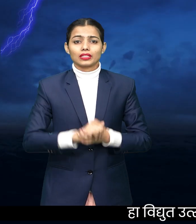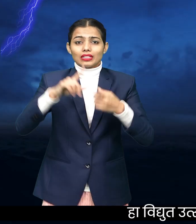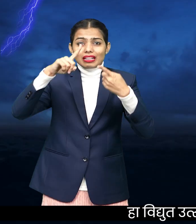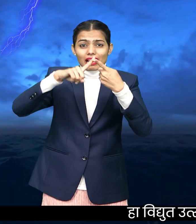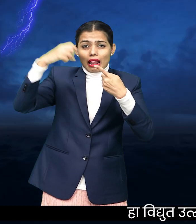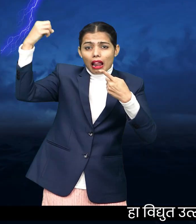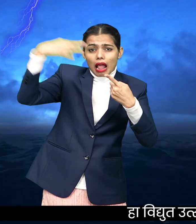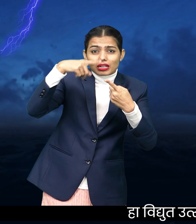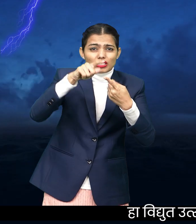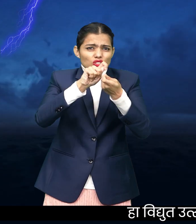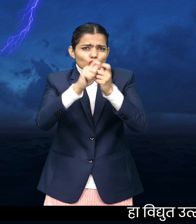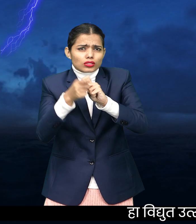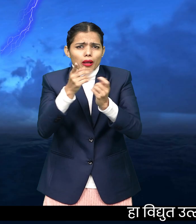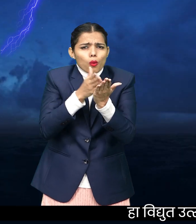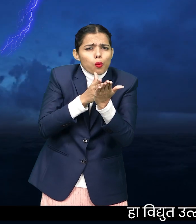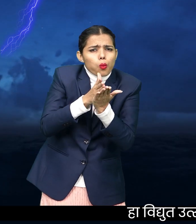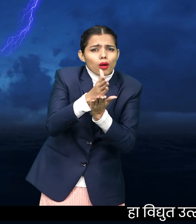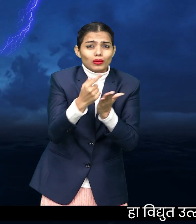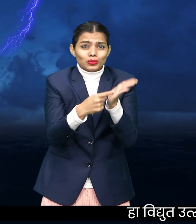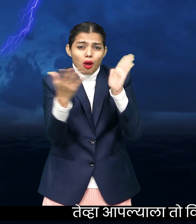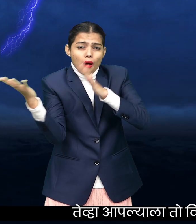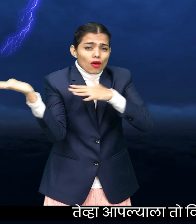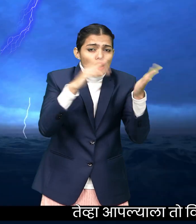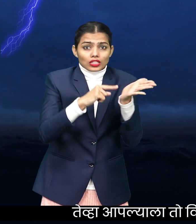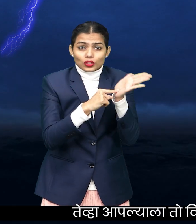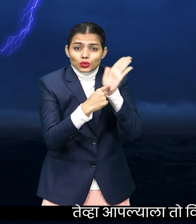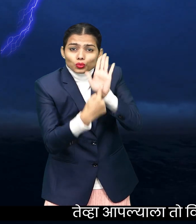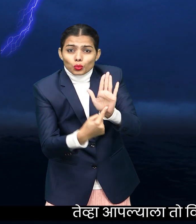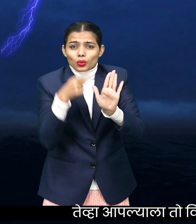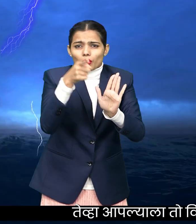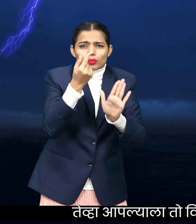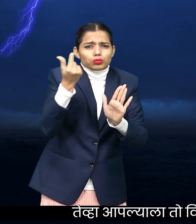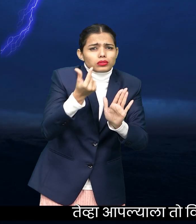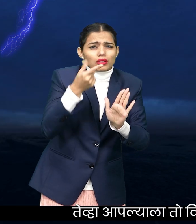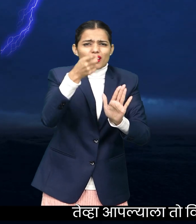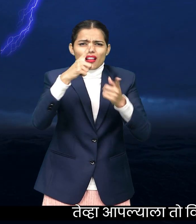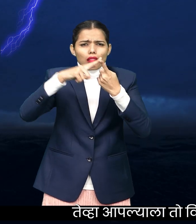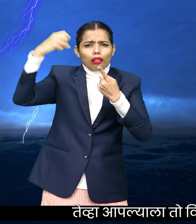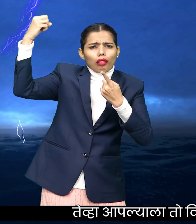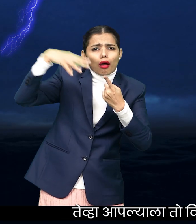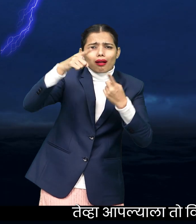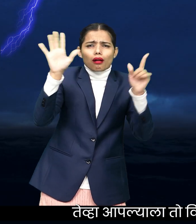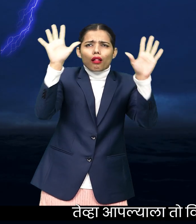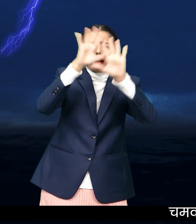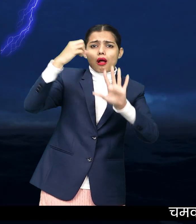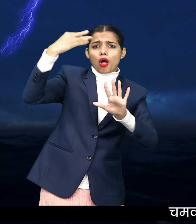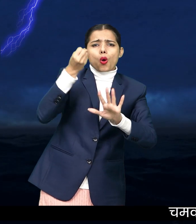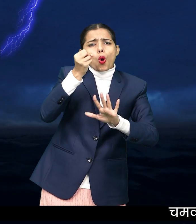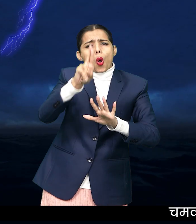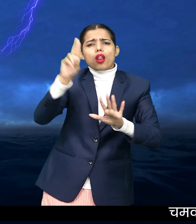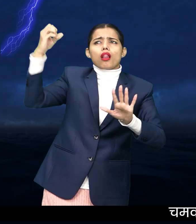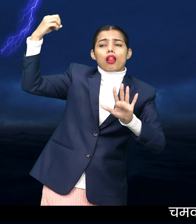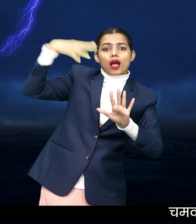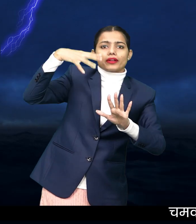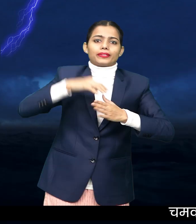हा विद्युत उत्सर्जन जेव्हा हवेमधून होतो तेव्हा आपल्याला तो विजेच्या ठिणगीसारखा किंवा विजेच्या चमक